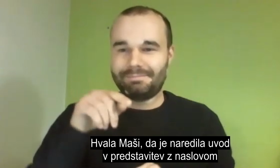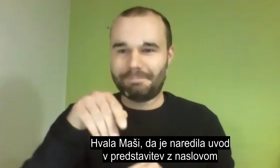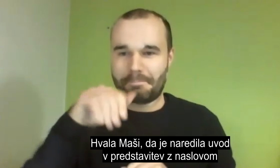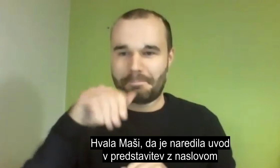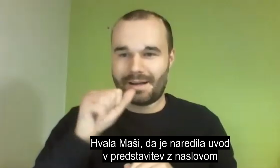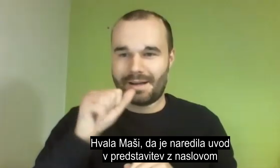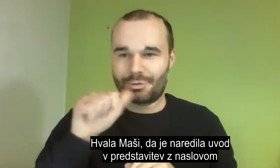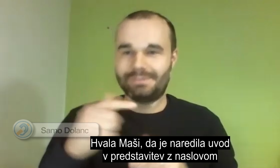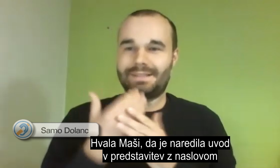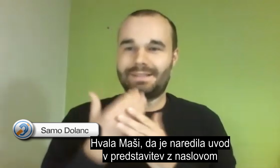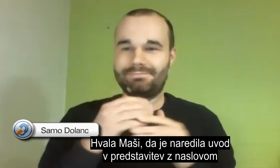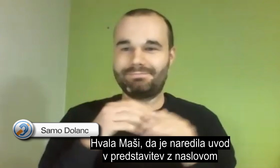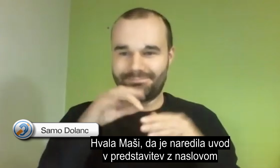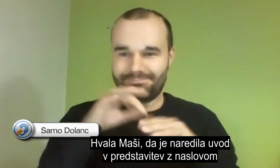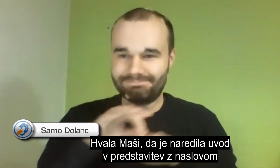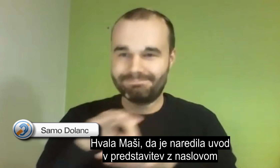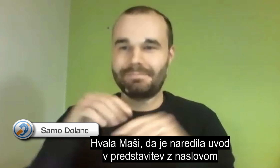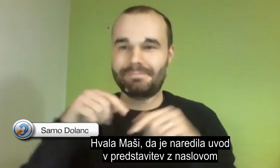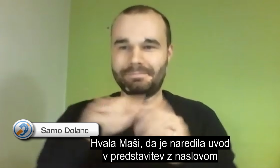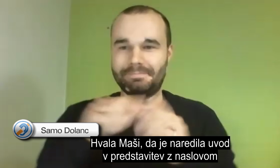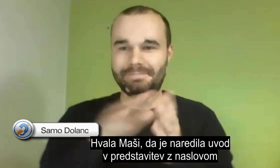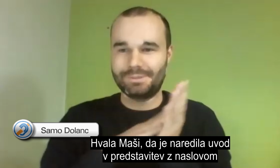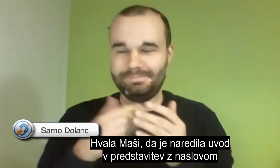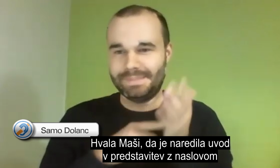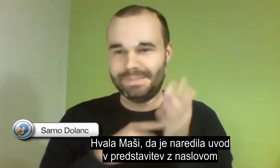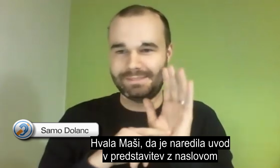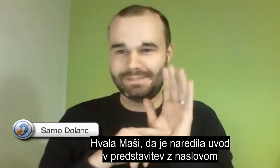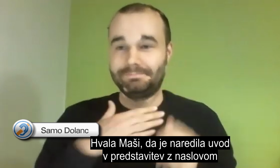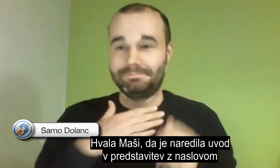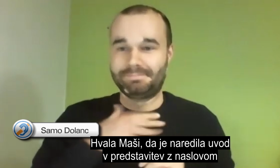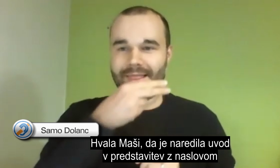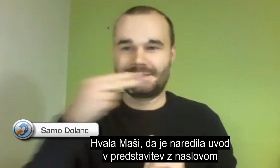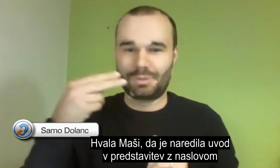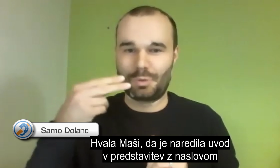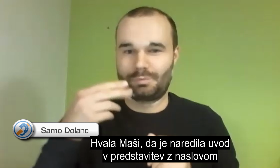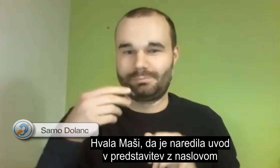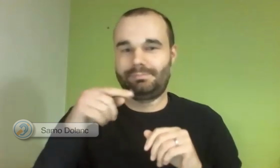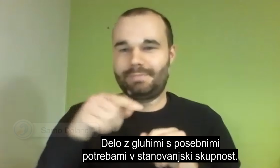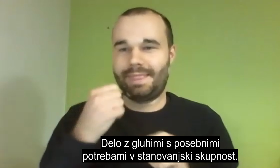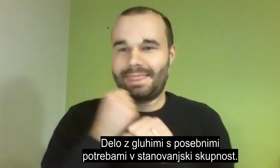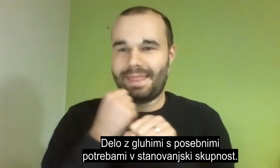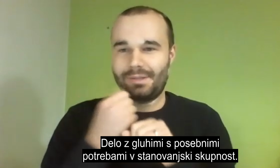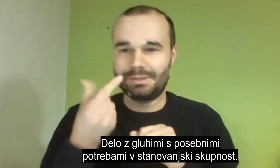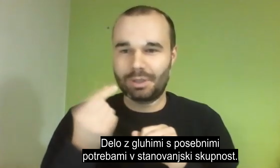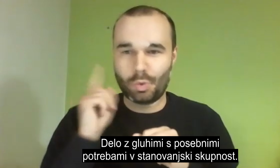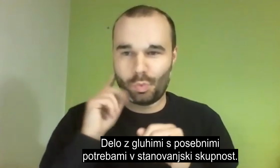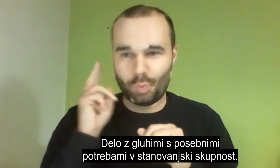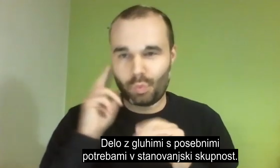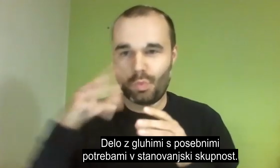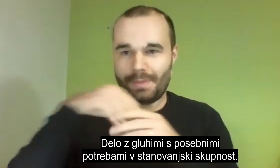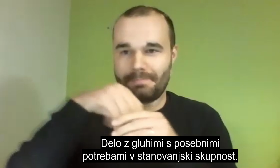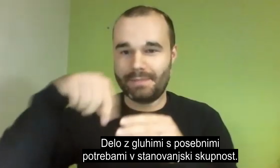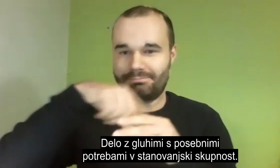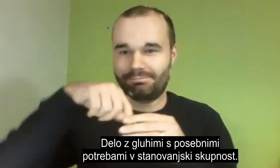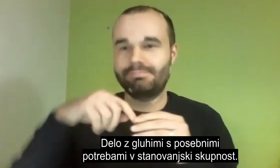Hvala Maši, da je naredila uvod v predstavitev z naslovom Delo z gluhimi